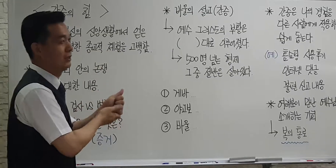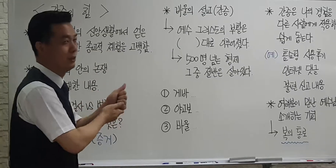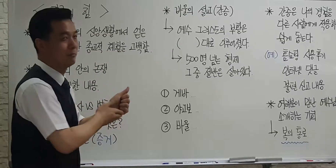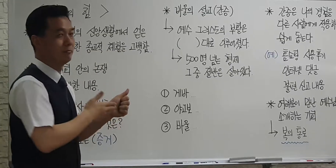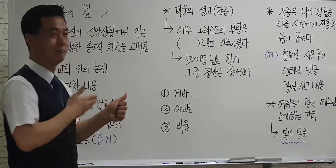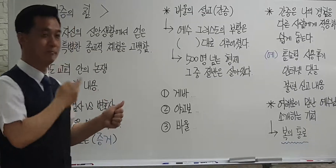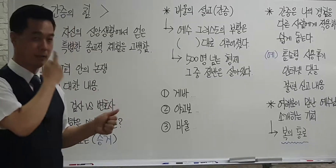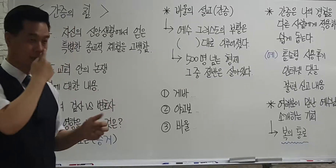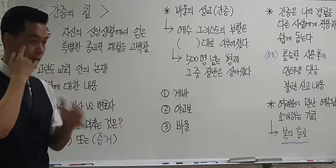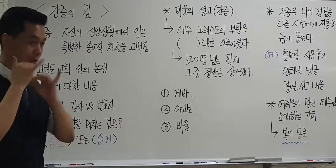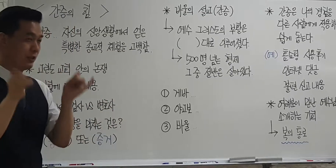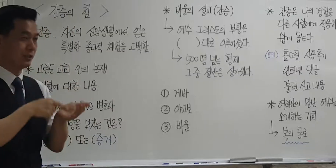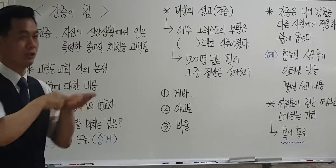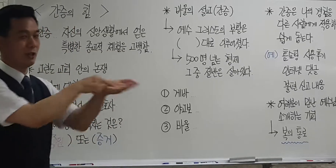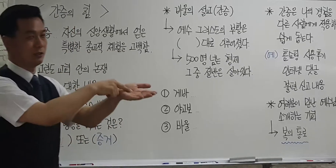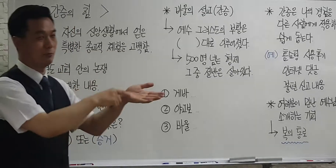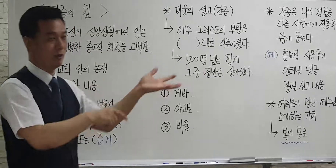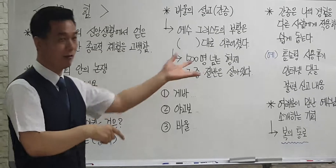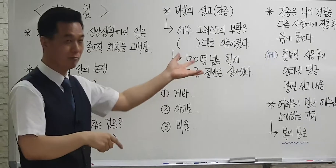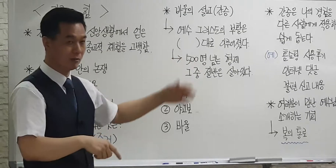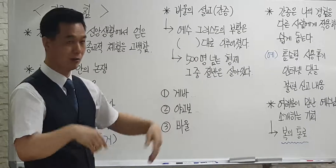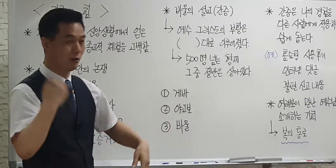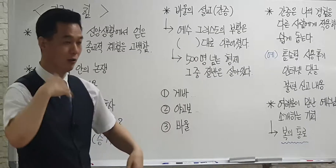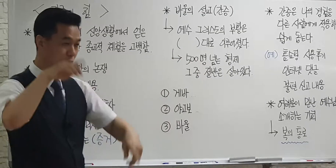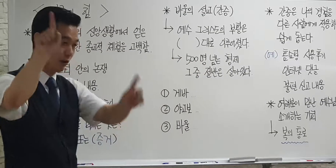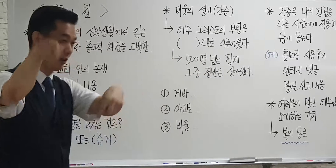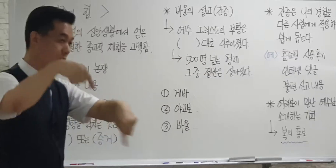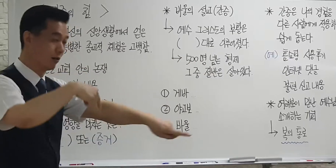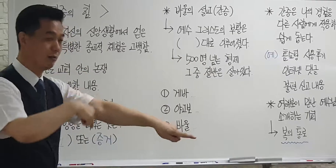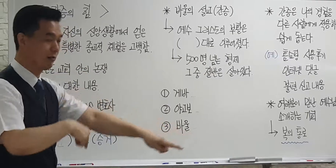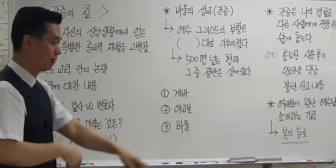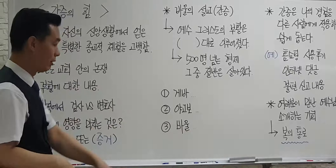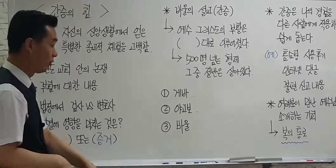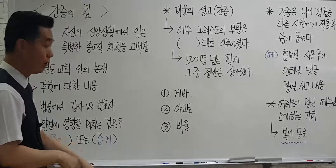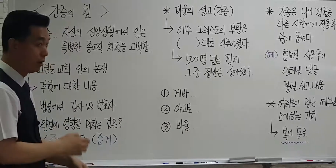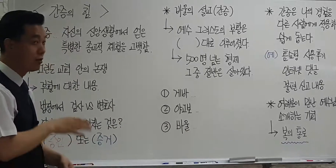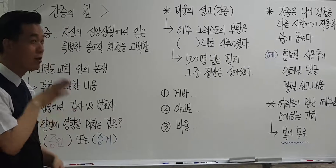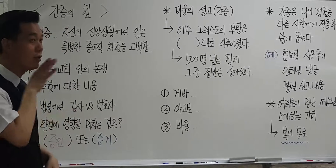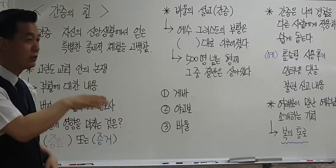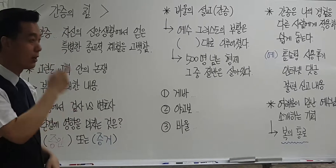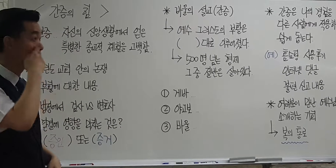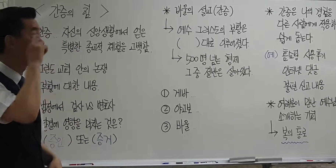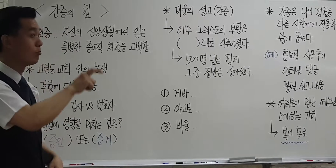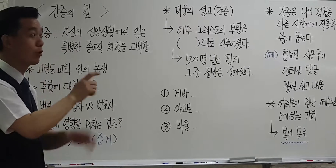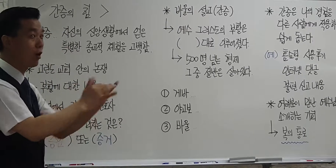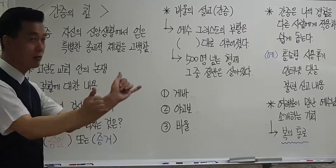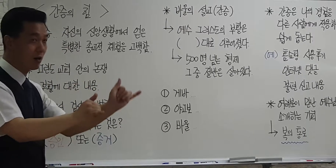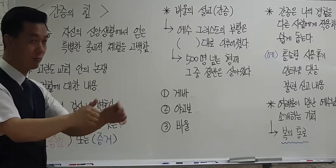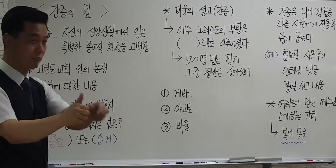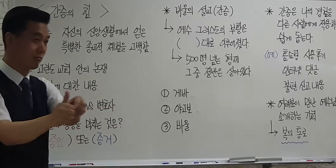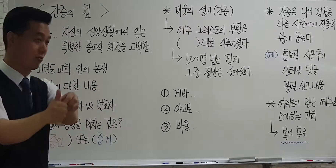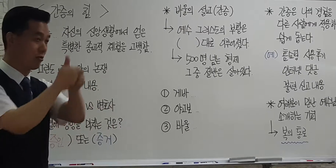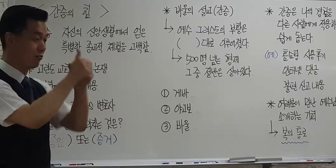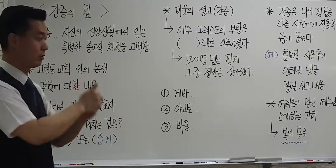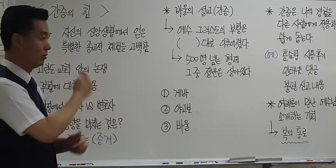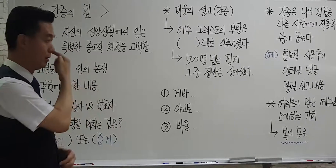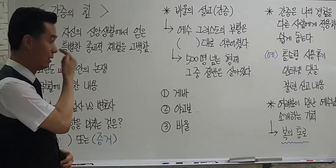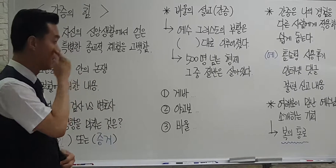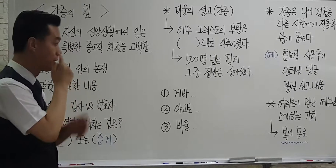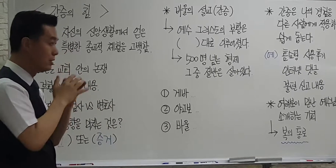재판장님 증인 신청하겠습니다. 그래서 딱 나와. 그래서 현장에서 목격한 사람 데리고 와서